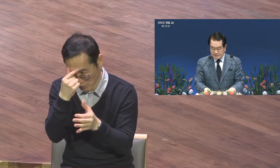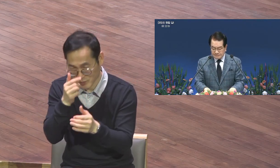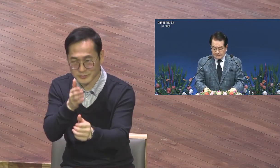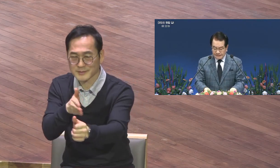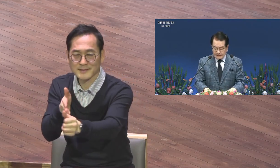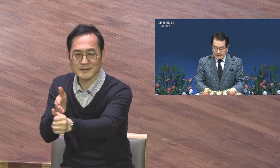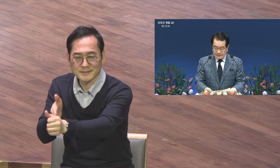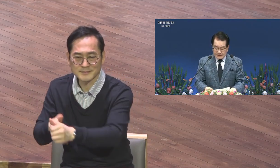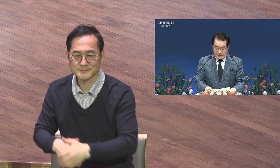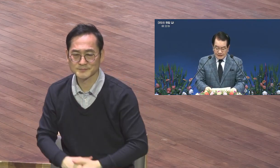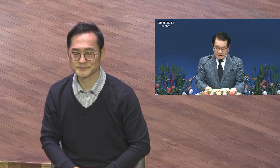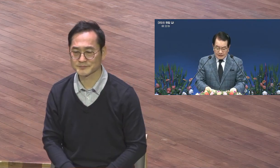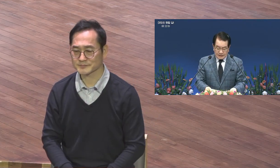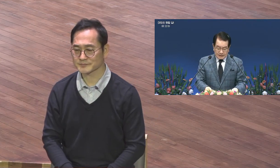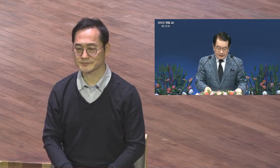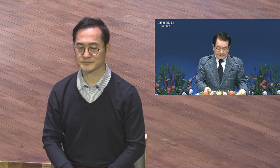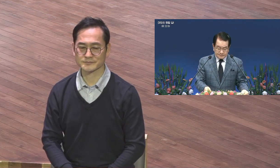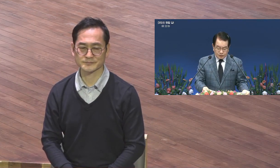축복합니다.